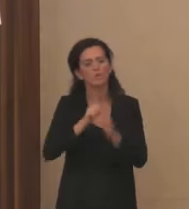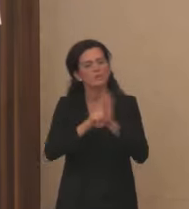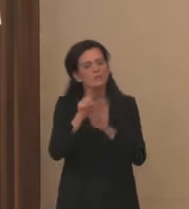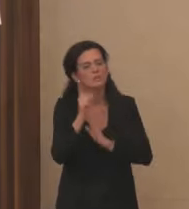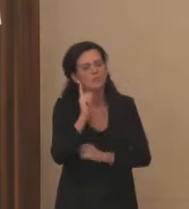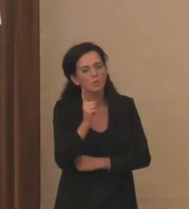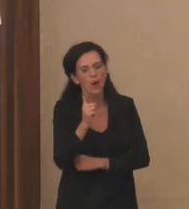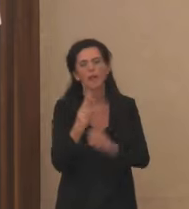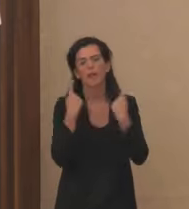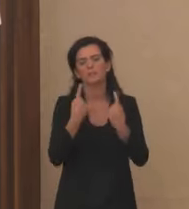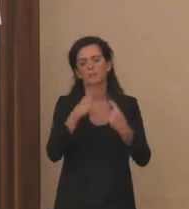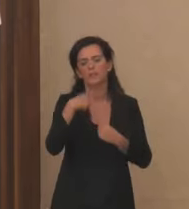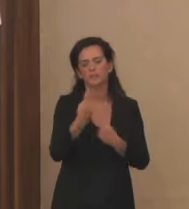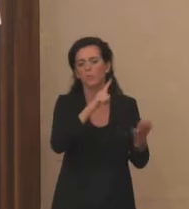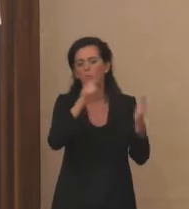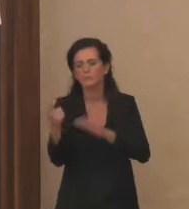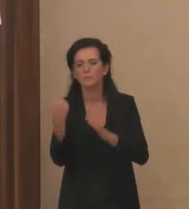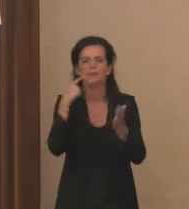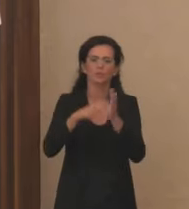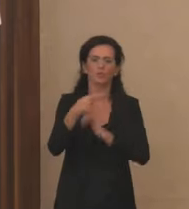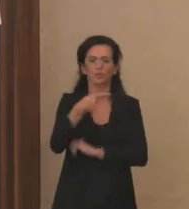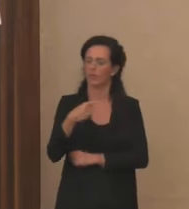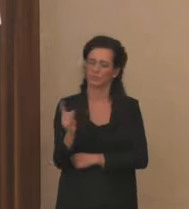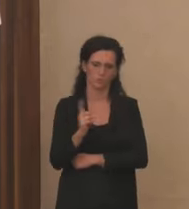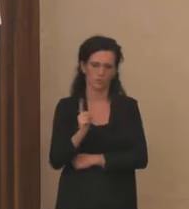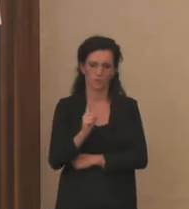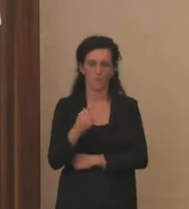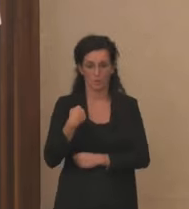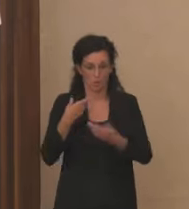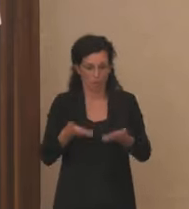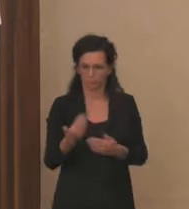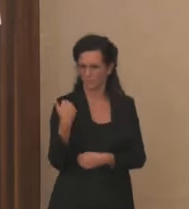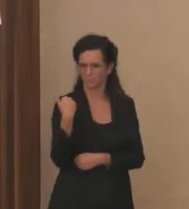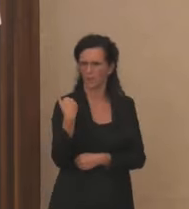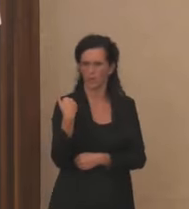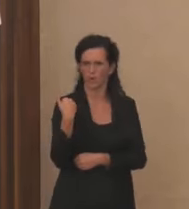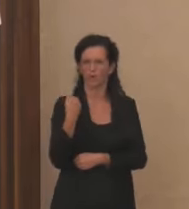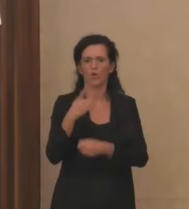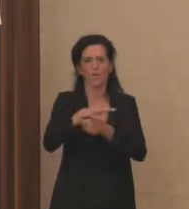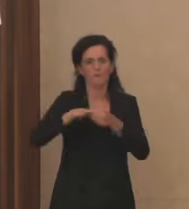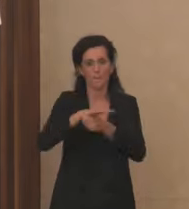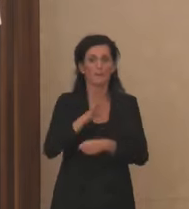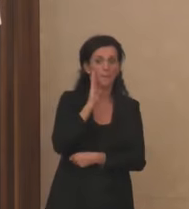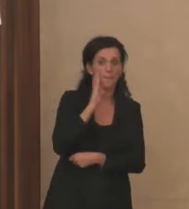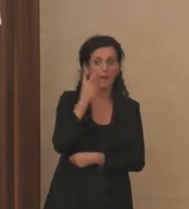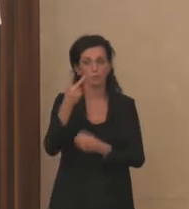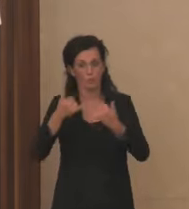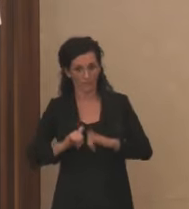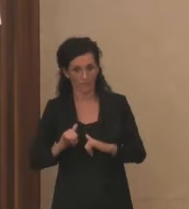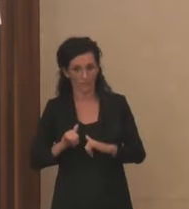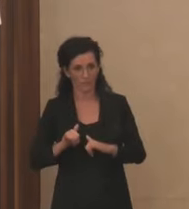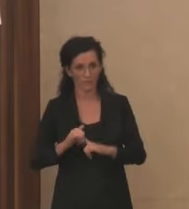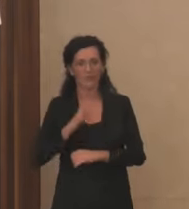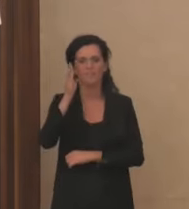che diventa dopo una settimana negativa. Io adesso recentemente ho avuto una famiglia, padre e 2 figli, che sono andati